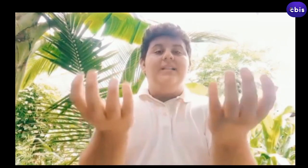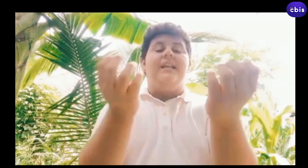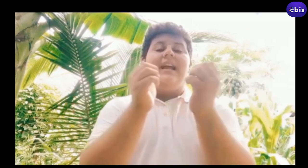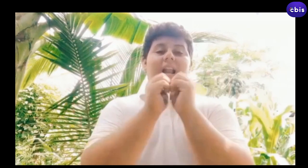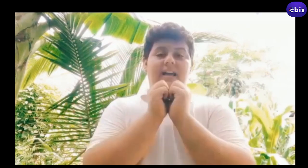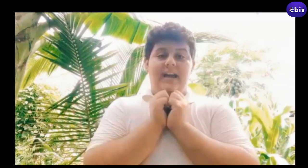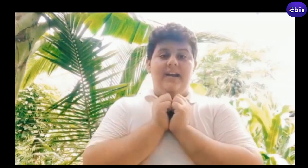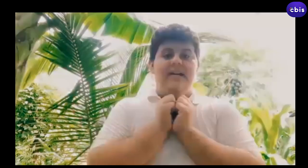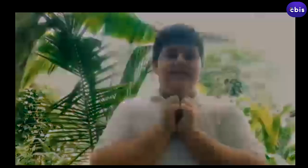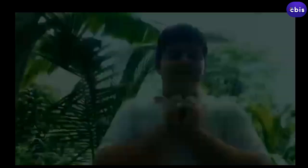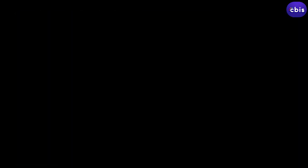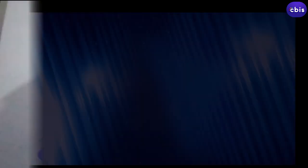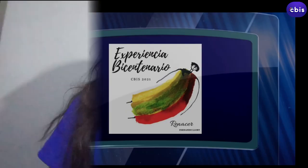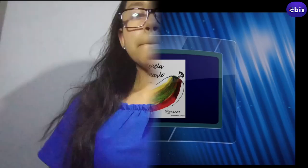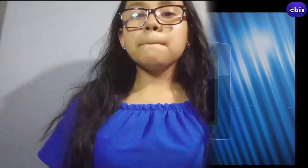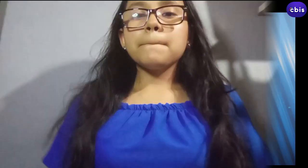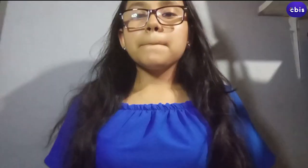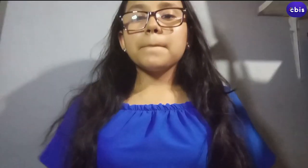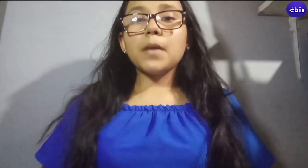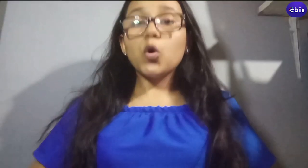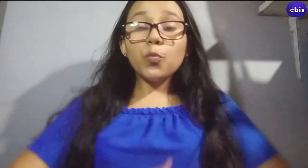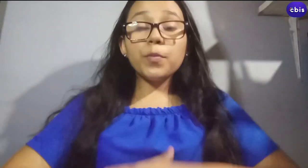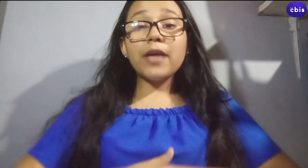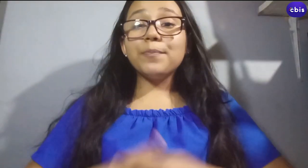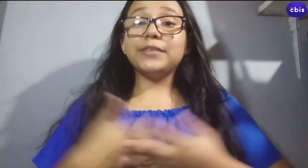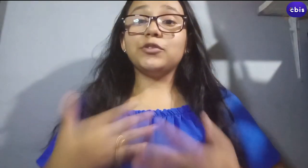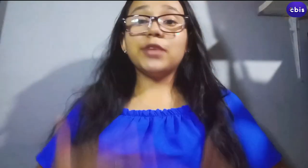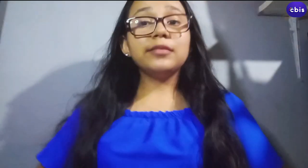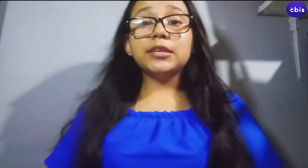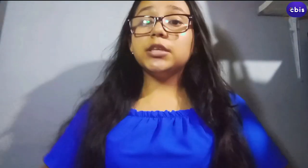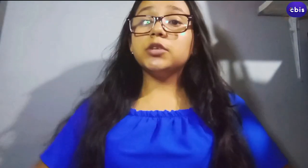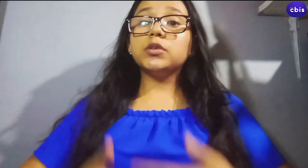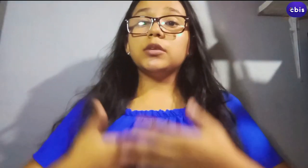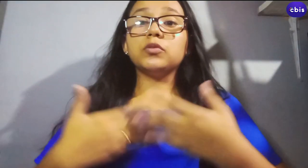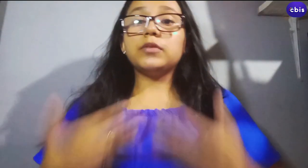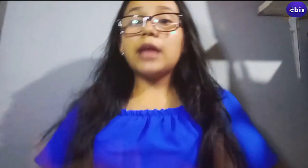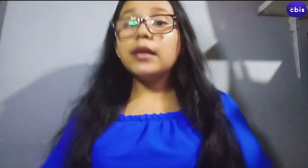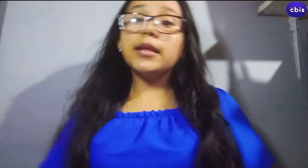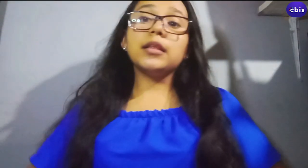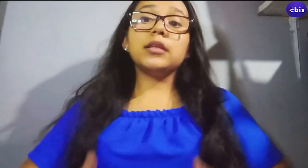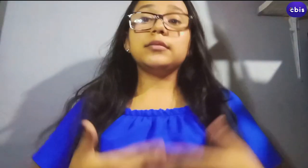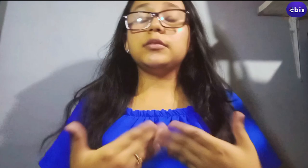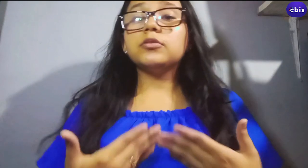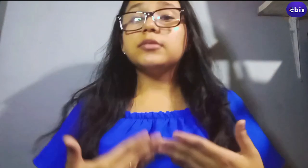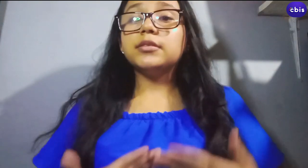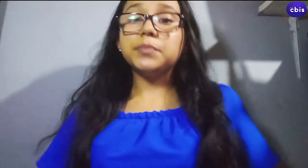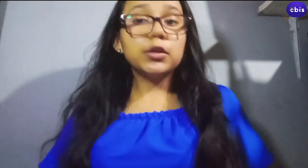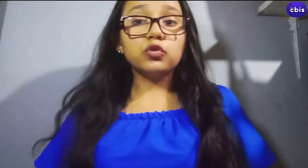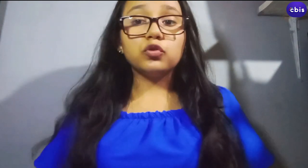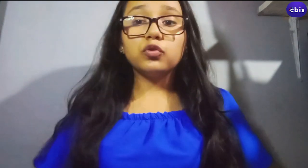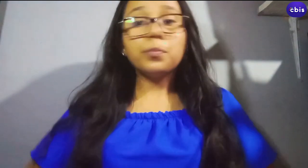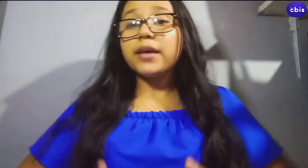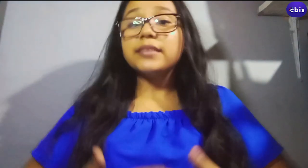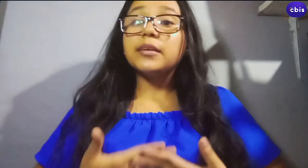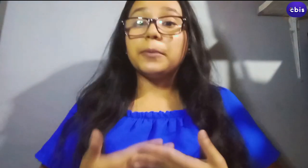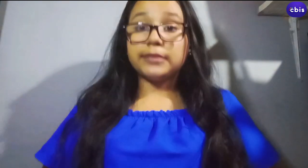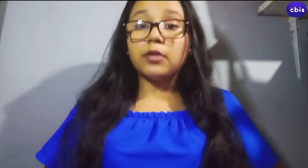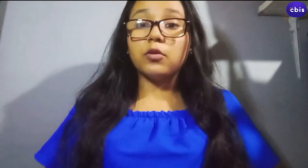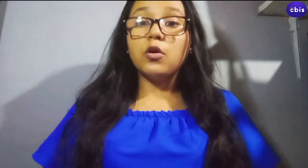gente que la llena. Un viaje impresionante, lleno de nostalgia, de distintos sentimientos, un viaje hacia el pasado,